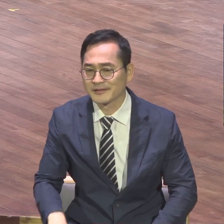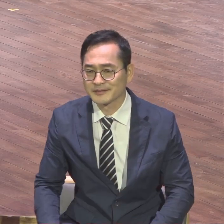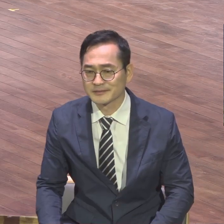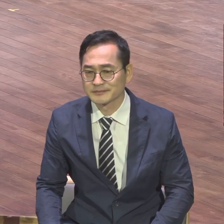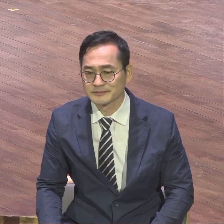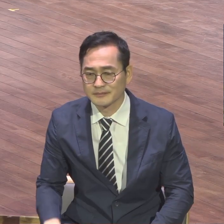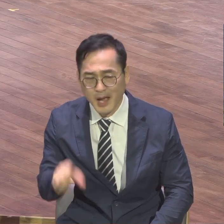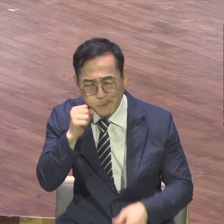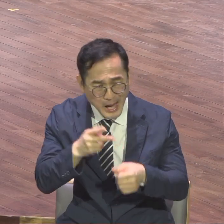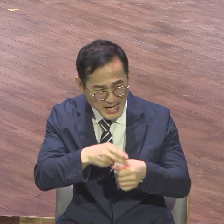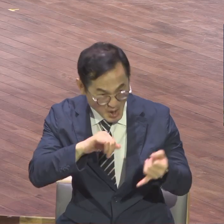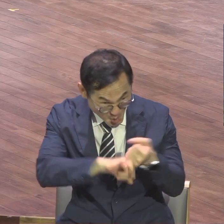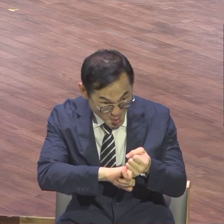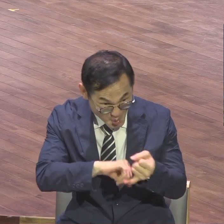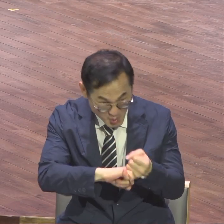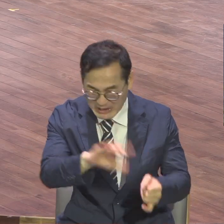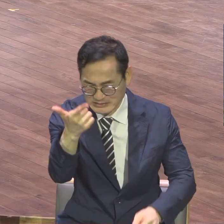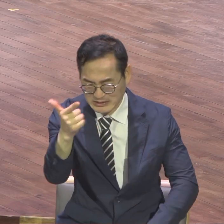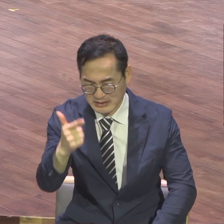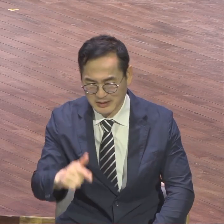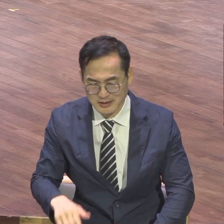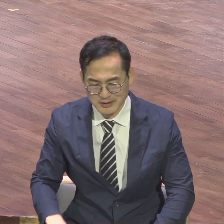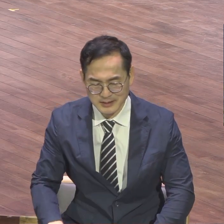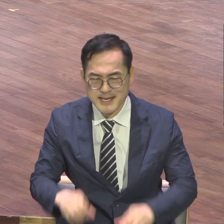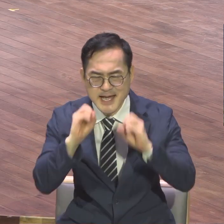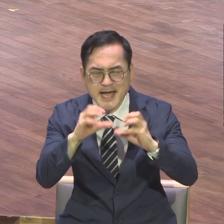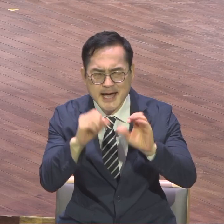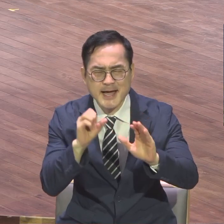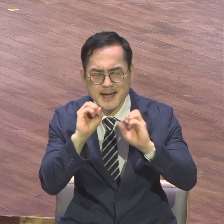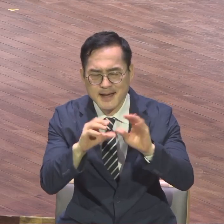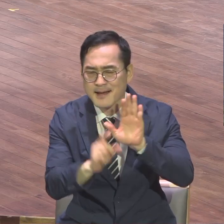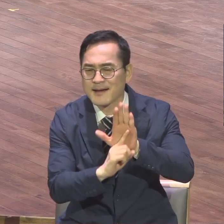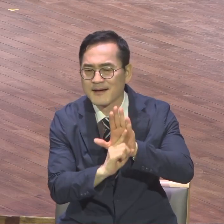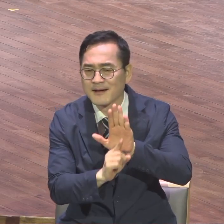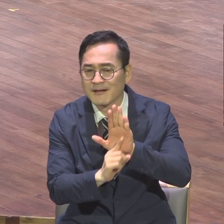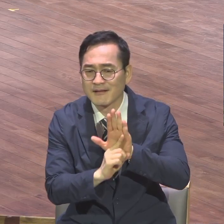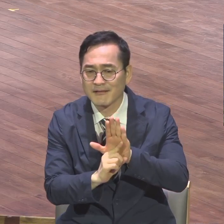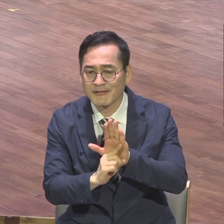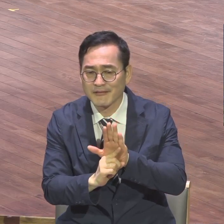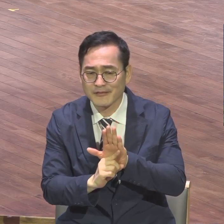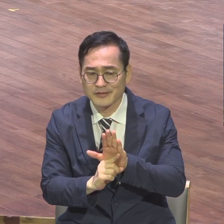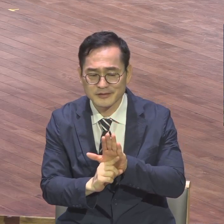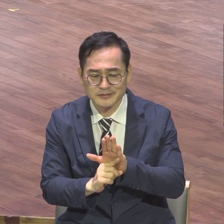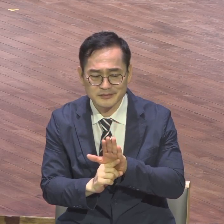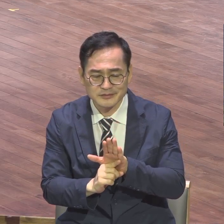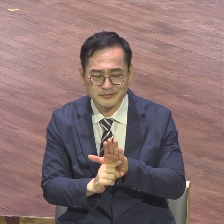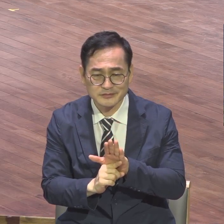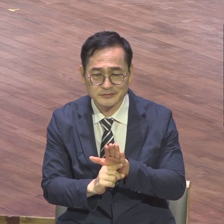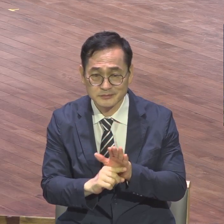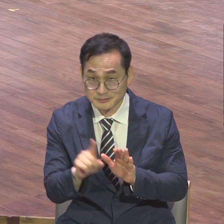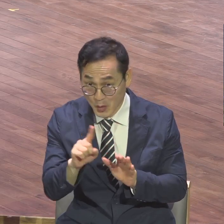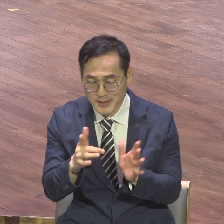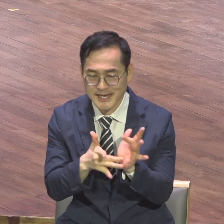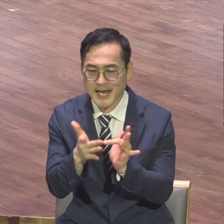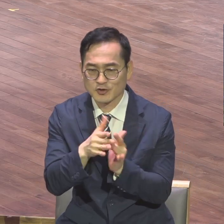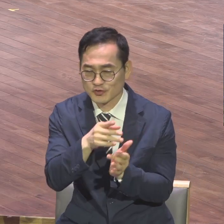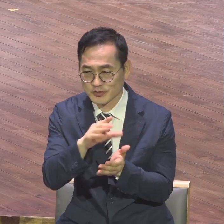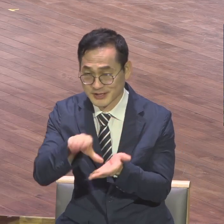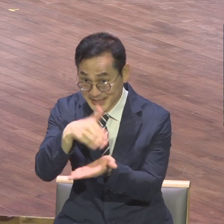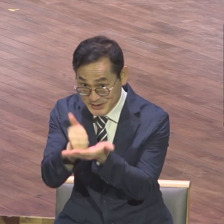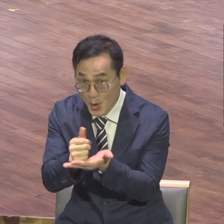할례를 받아야만 구원받는 것은 잘못된 교리인 것을 증거한 것입니다. 그래서 결국은 예수